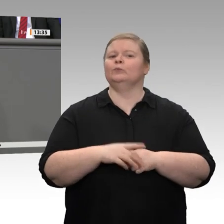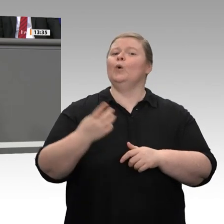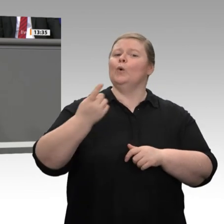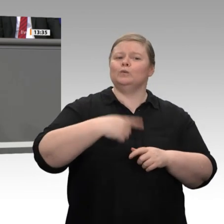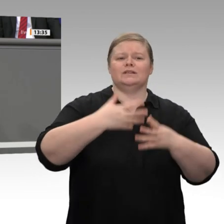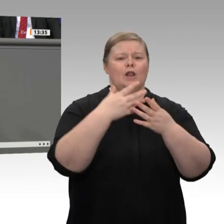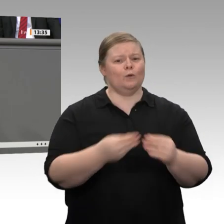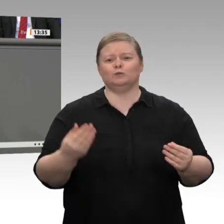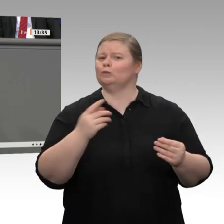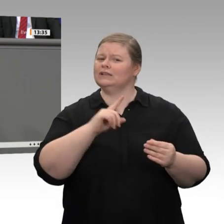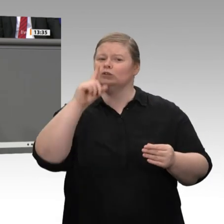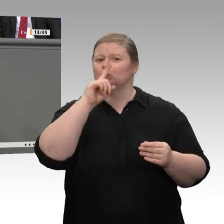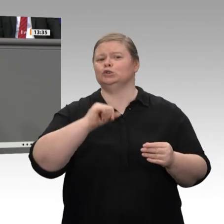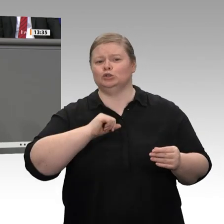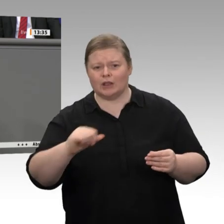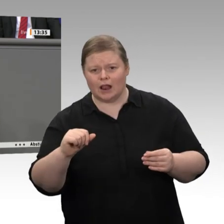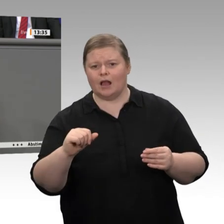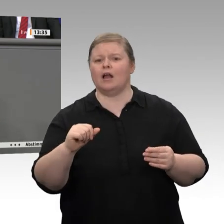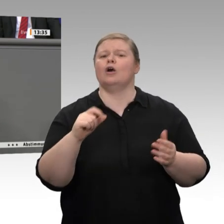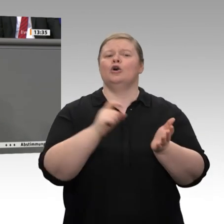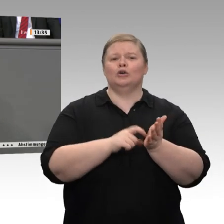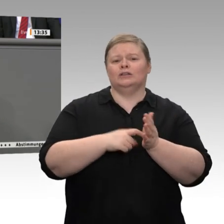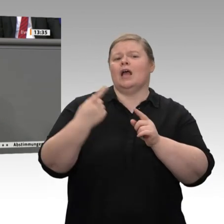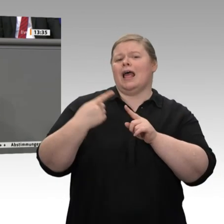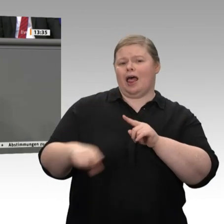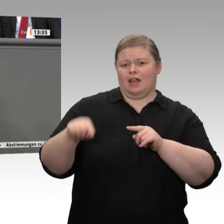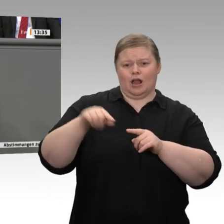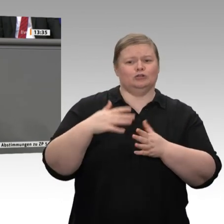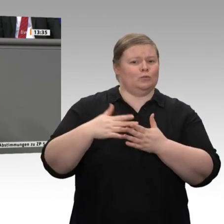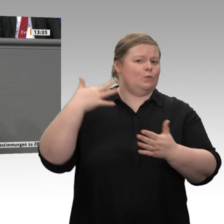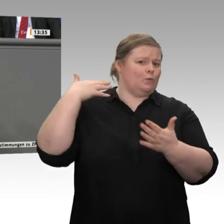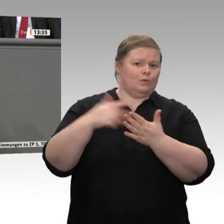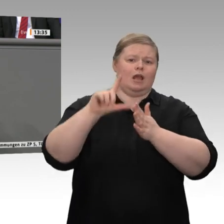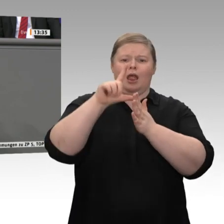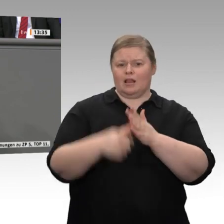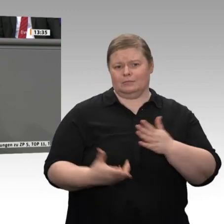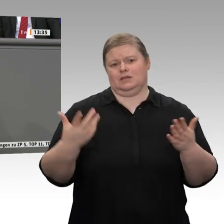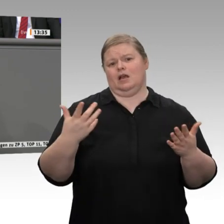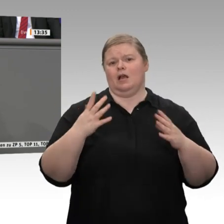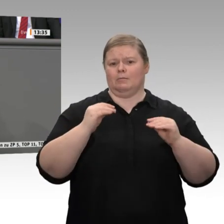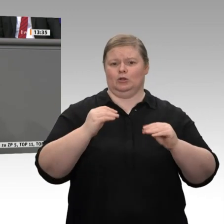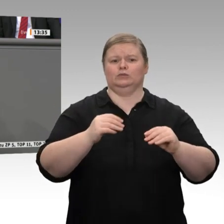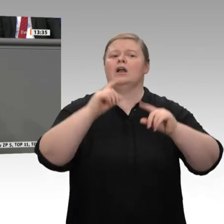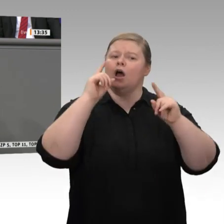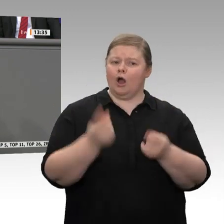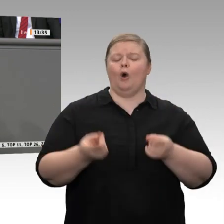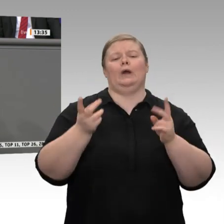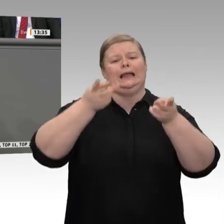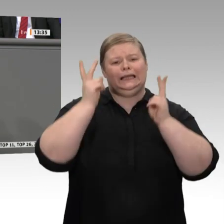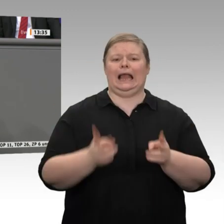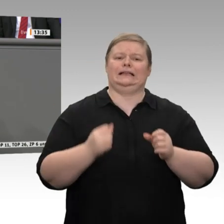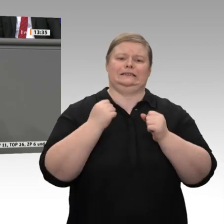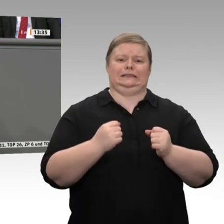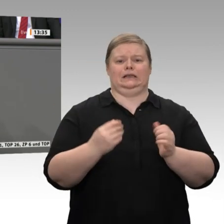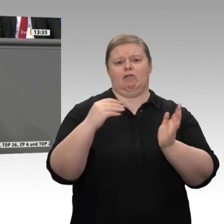rechtssicherer. In der Anhörung des Innenausschusses haben die Verwaltungsrechtsprofessoren Heilbronner und Kluth das